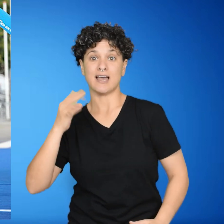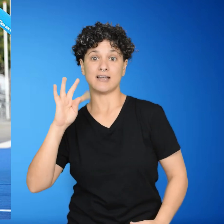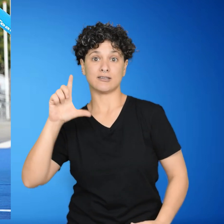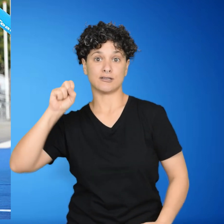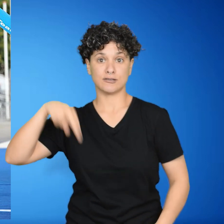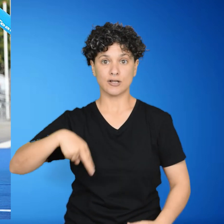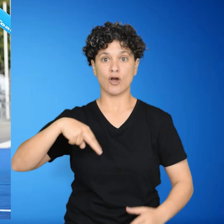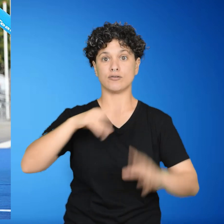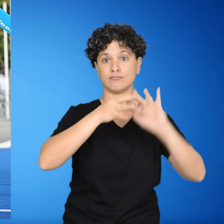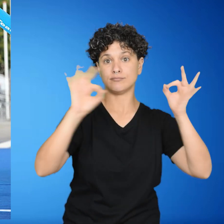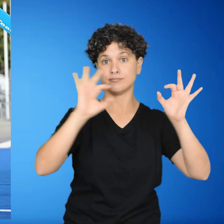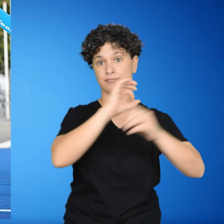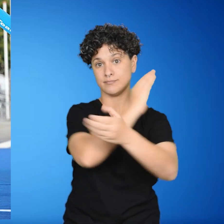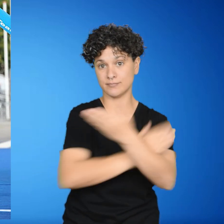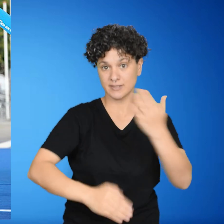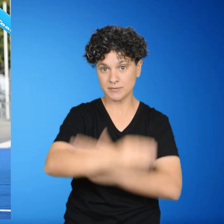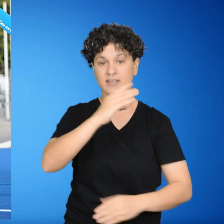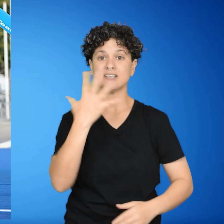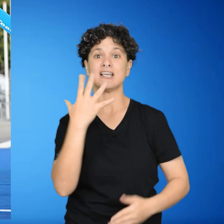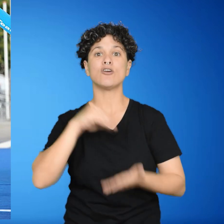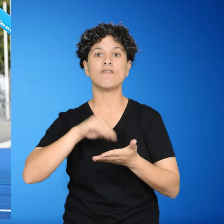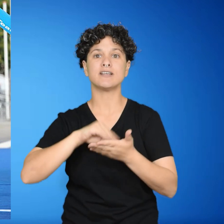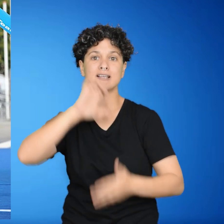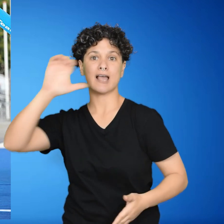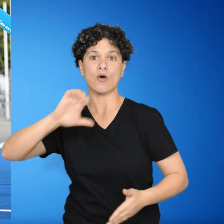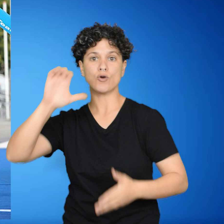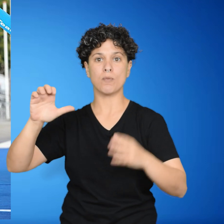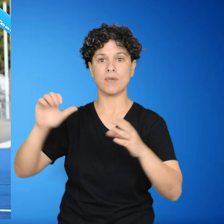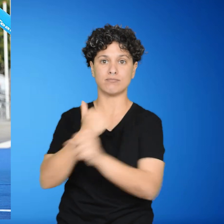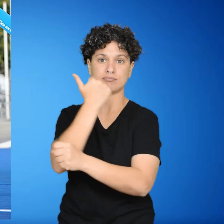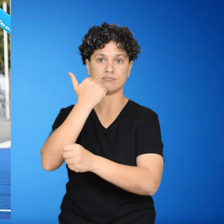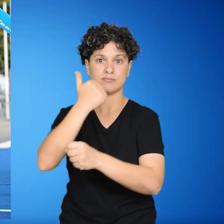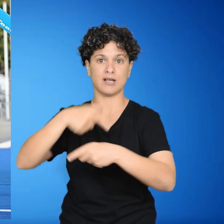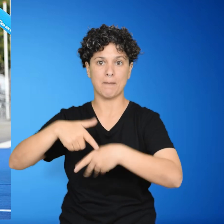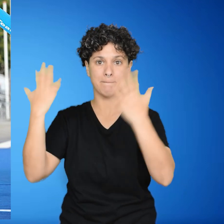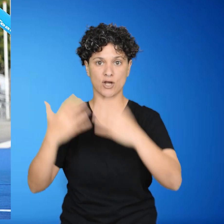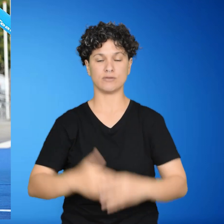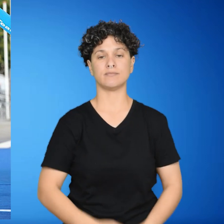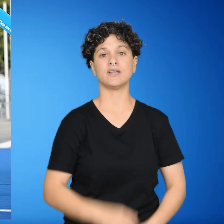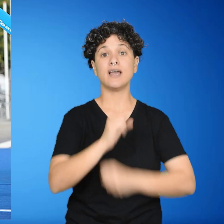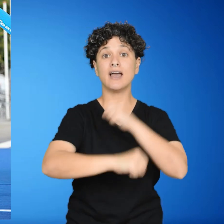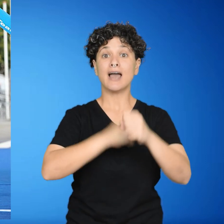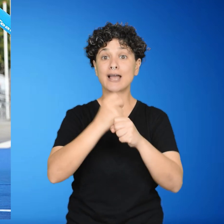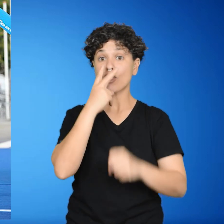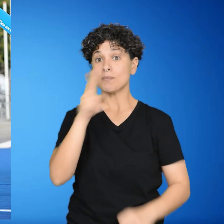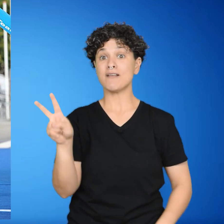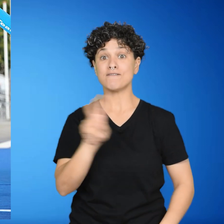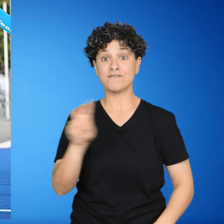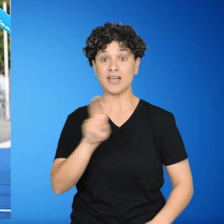veces como campeón de Europa es recién en el año 2022 cuando Dani obtiene una